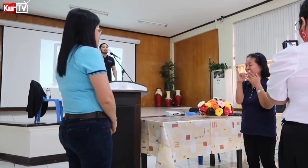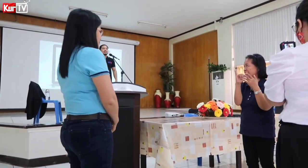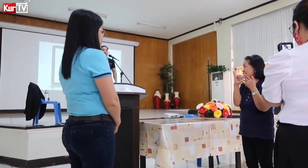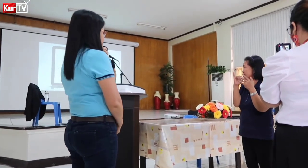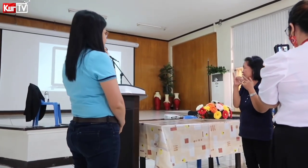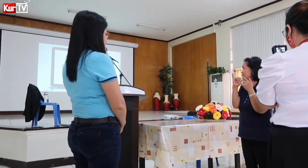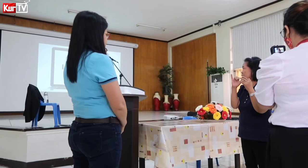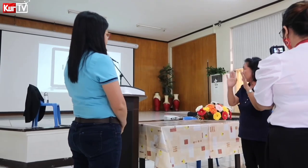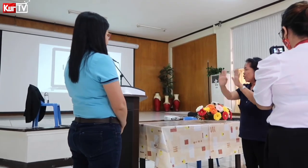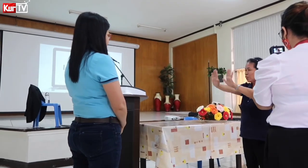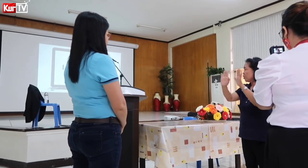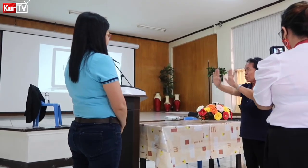Yes,